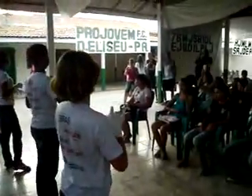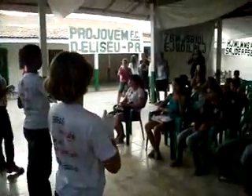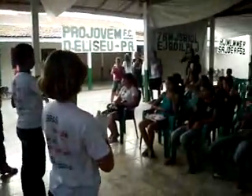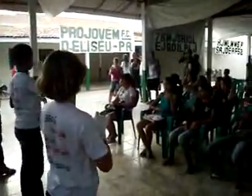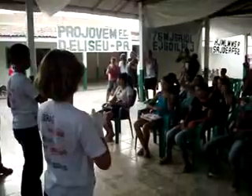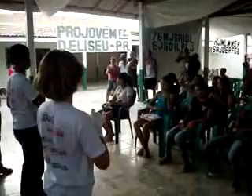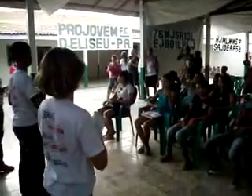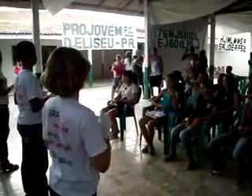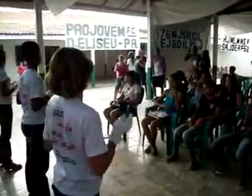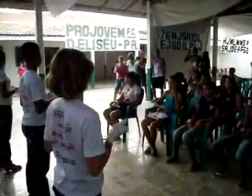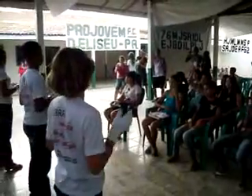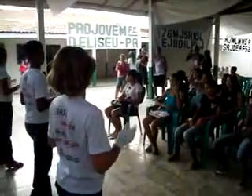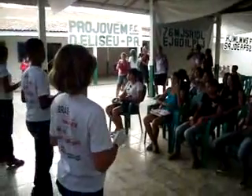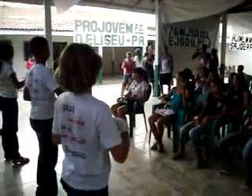adoro, tudo por mim